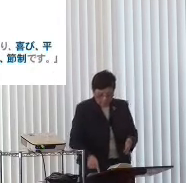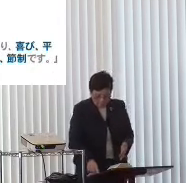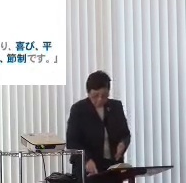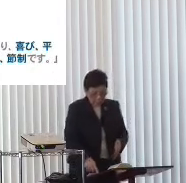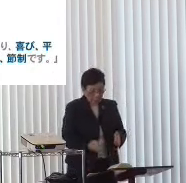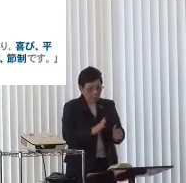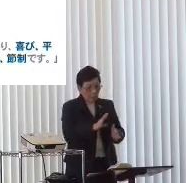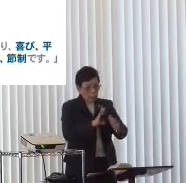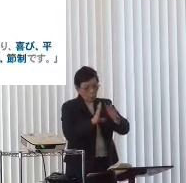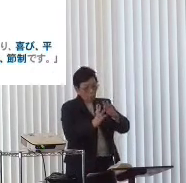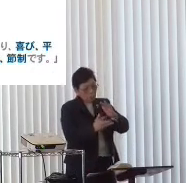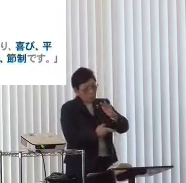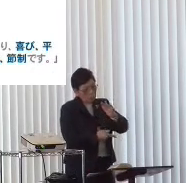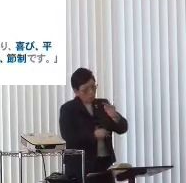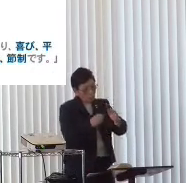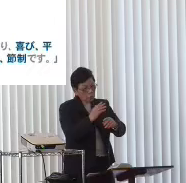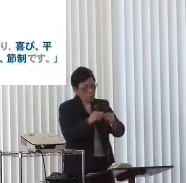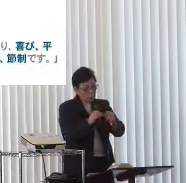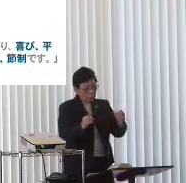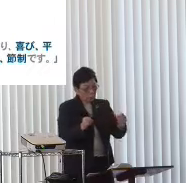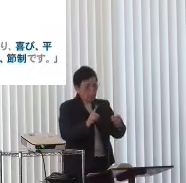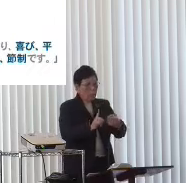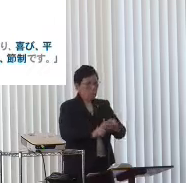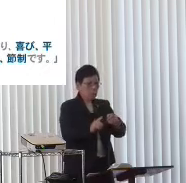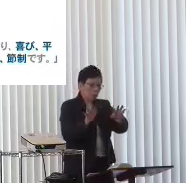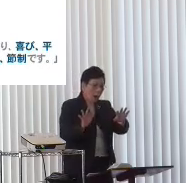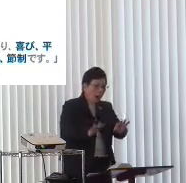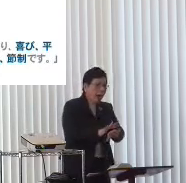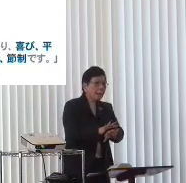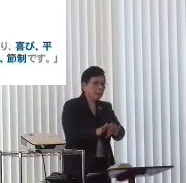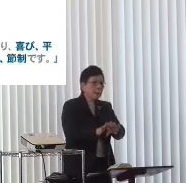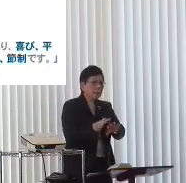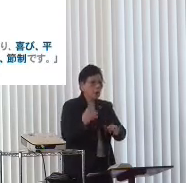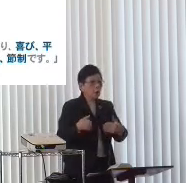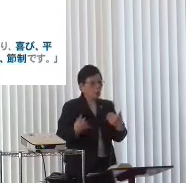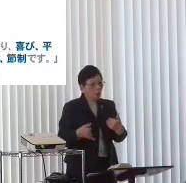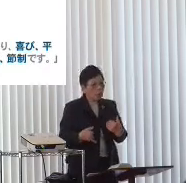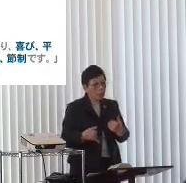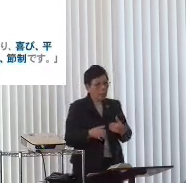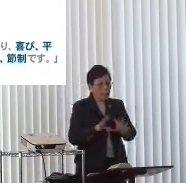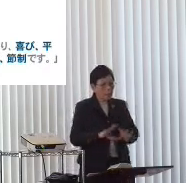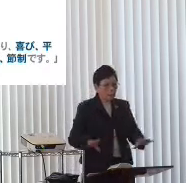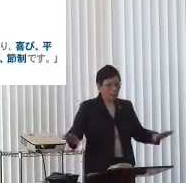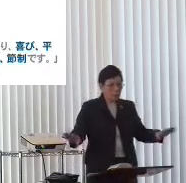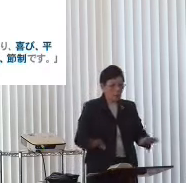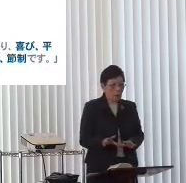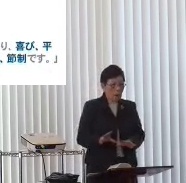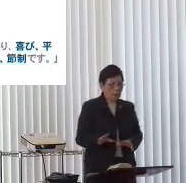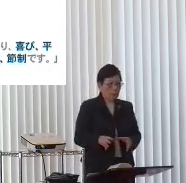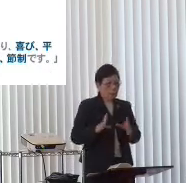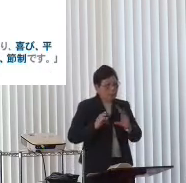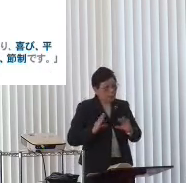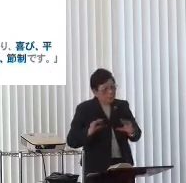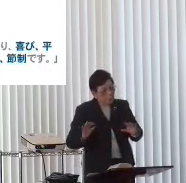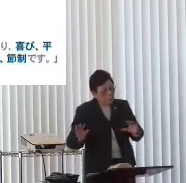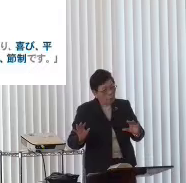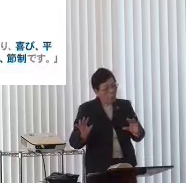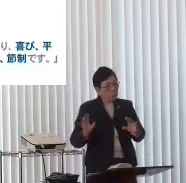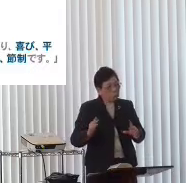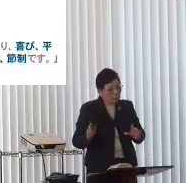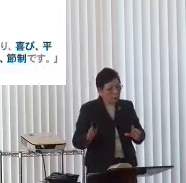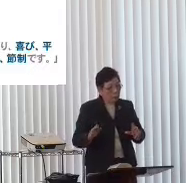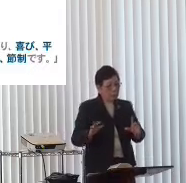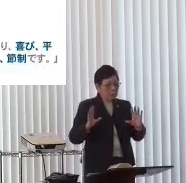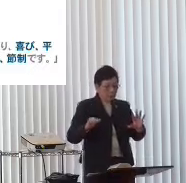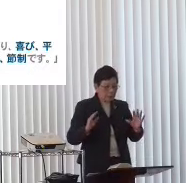でありますが、霊の結ぶ実は愛であり、喜び、平和、寛容、親切、善意、誠